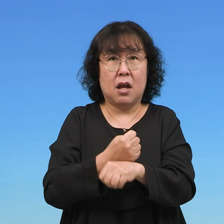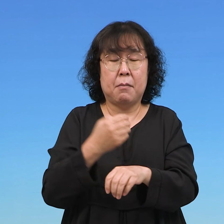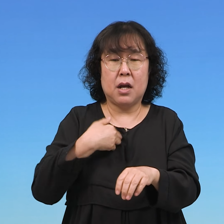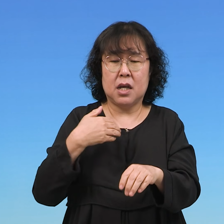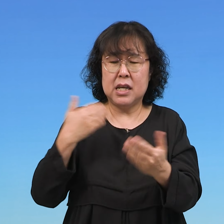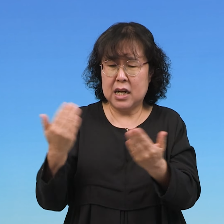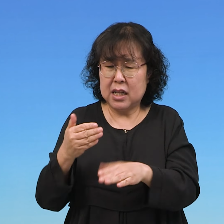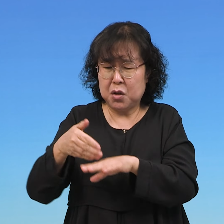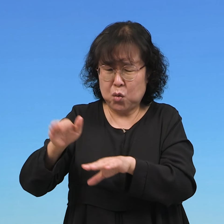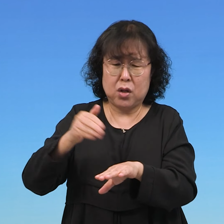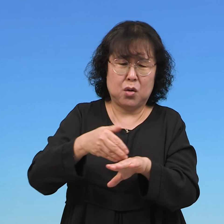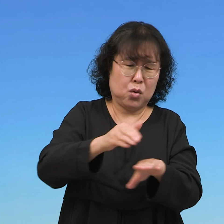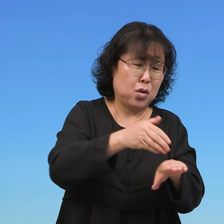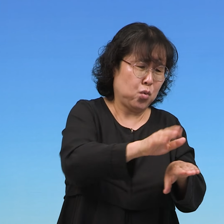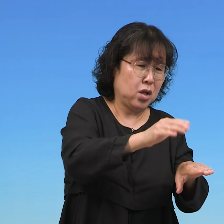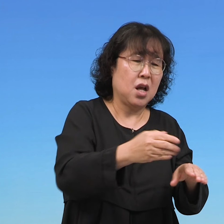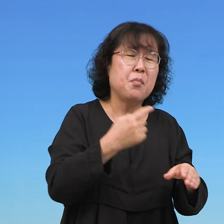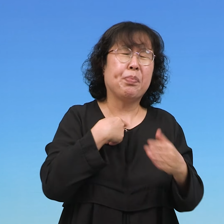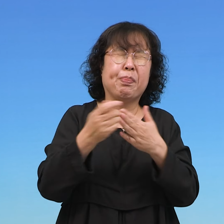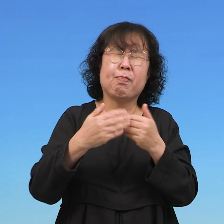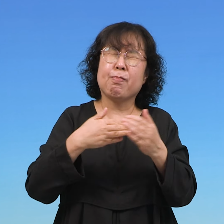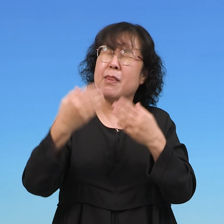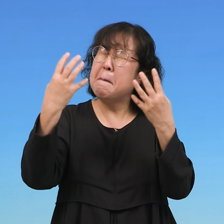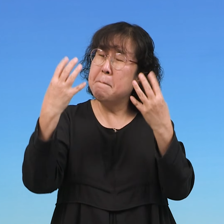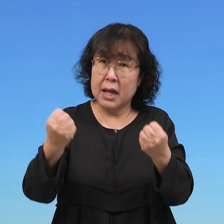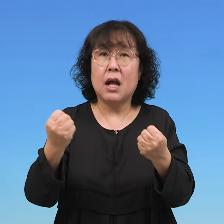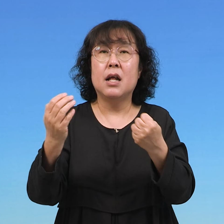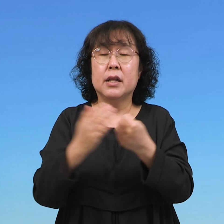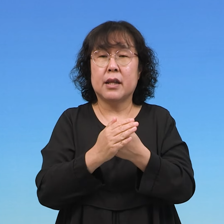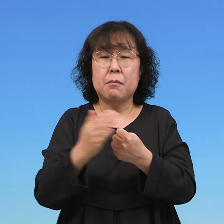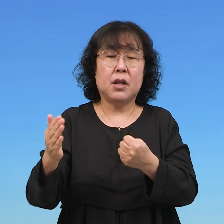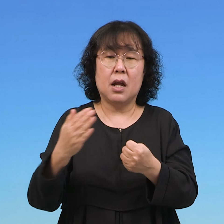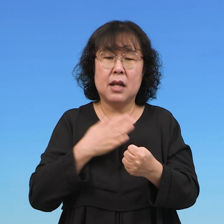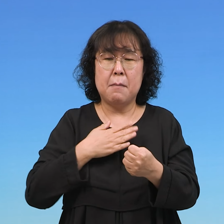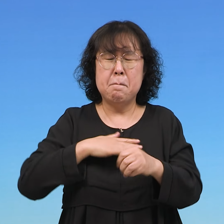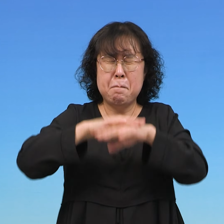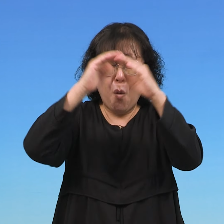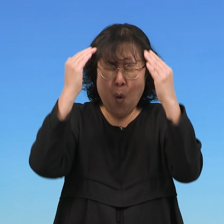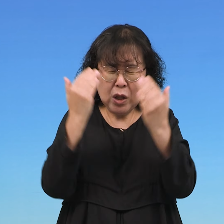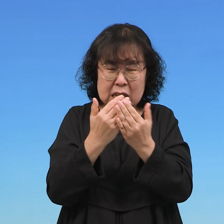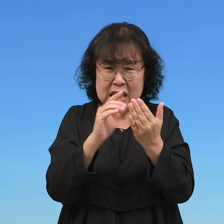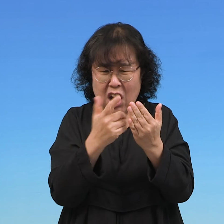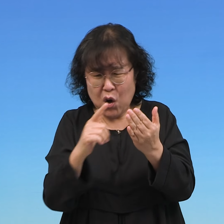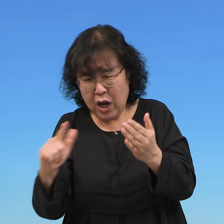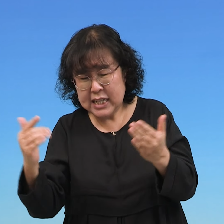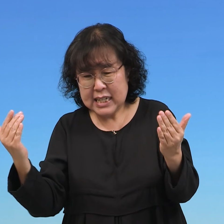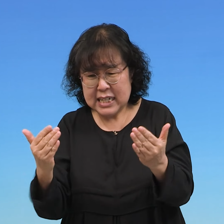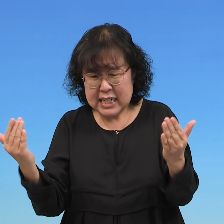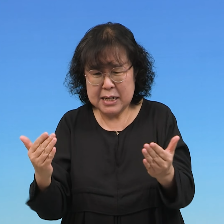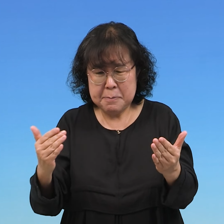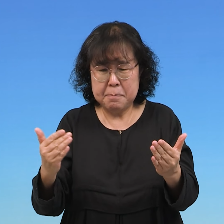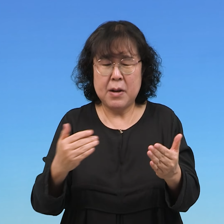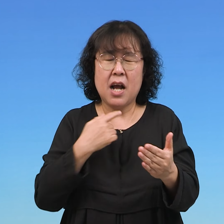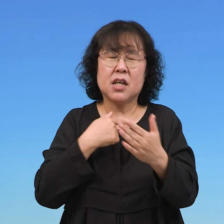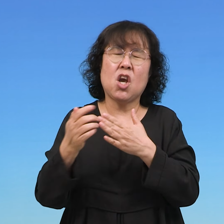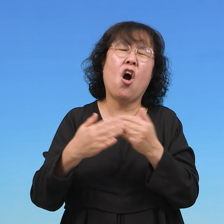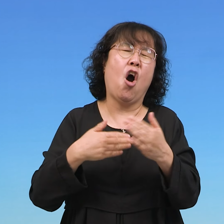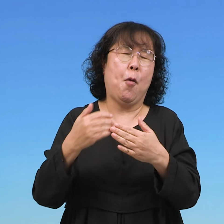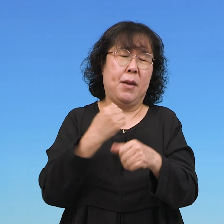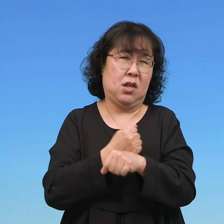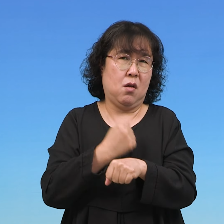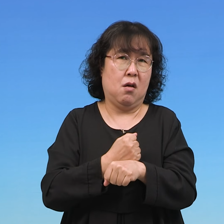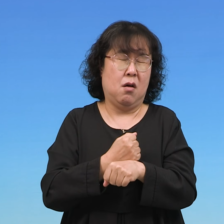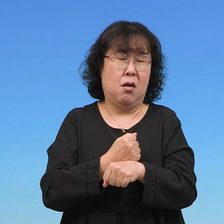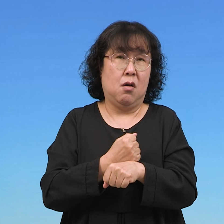이거 하다가 쫓겨나고 저거 하다가 쫓겨나고, 그러니까 진짜 안 해본 일이 없습니다. 그렇게 힘든 시간을